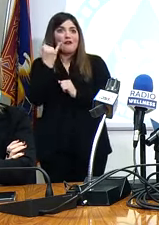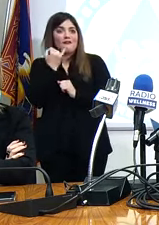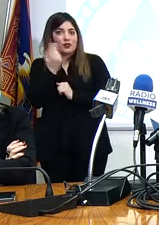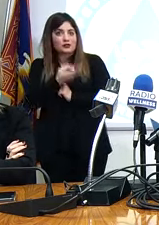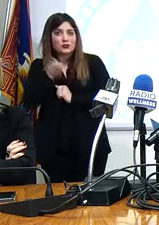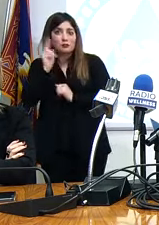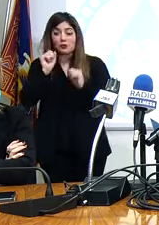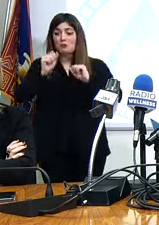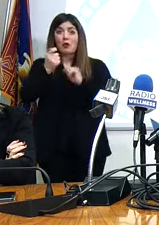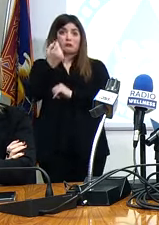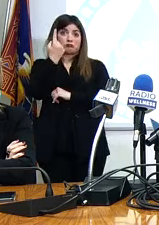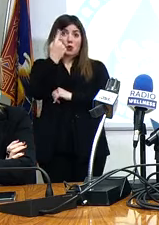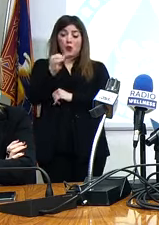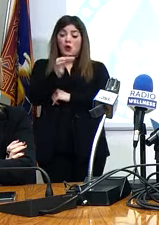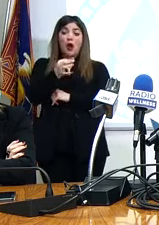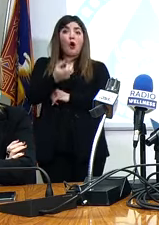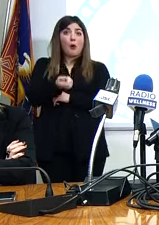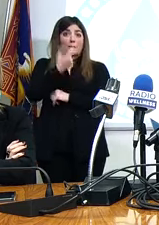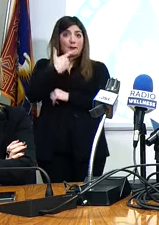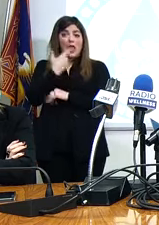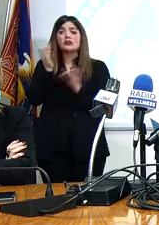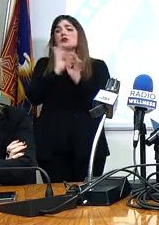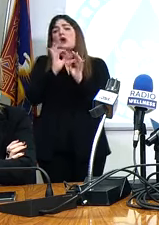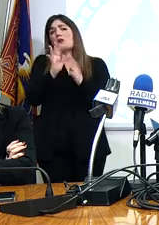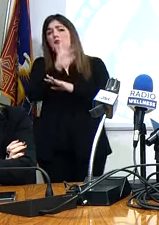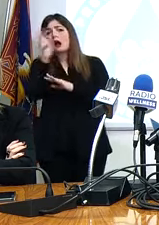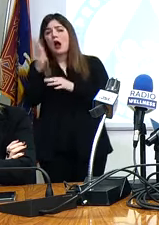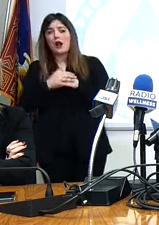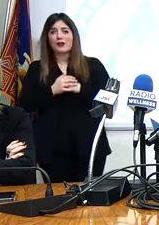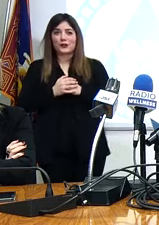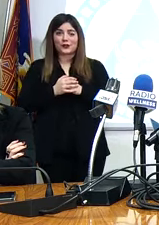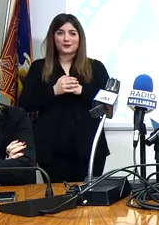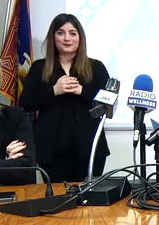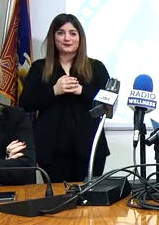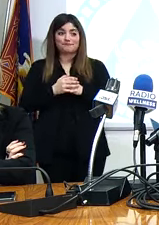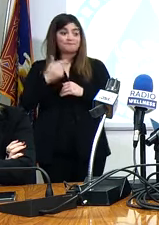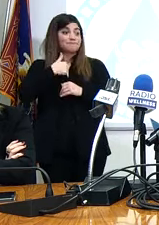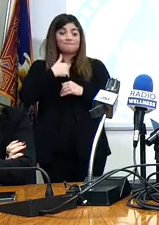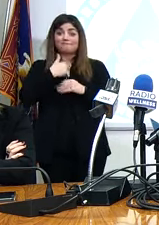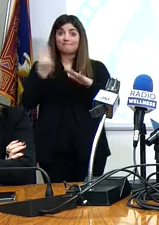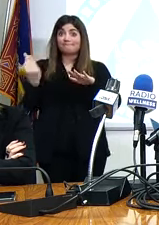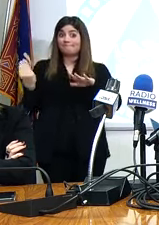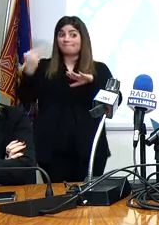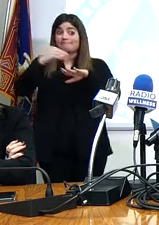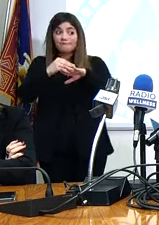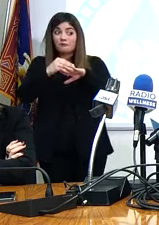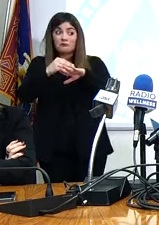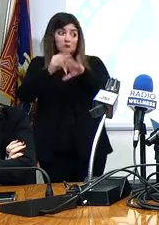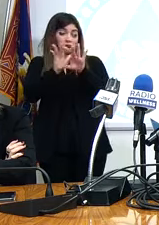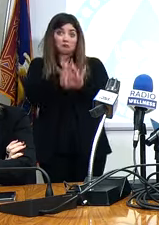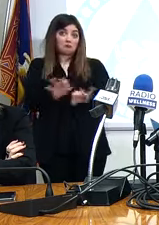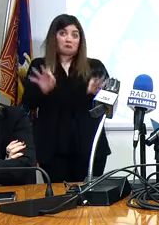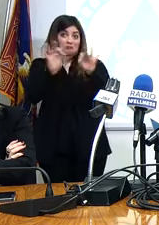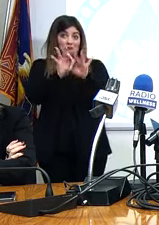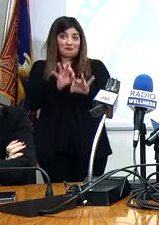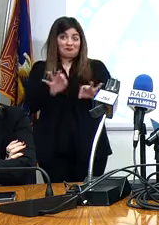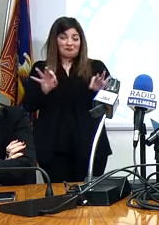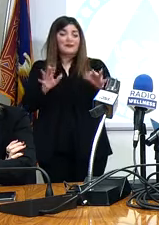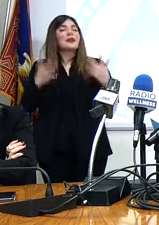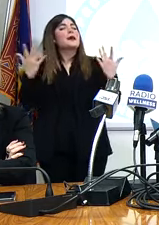compresse o con altre formulazioni. E io non aggiungo altro, vi dico che sulle